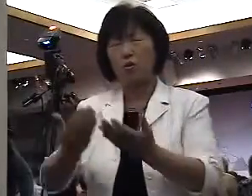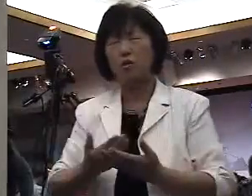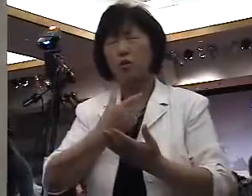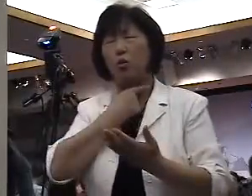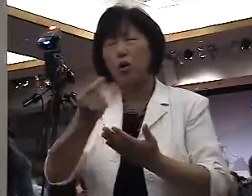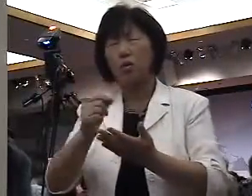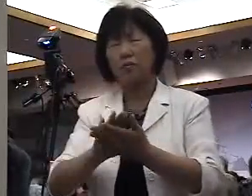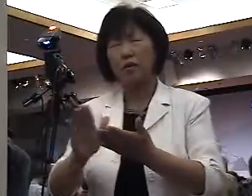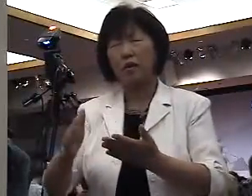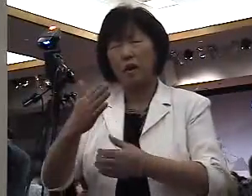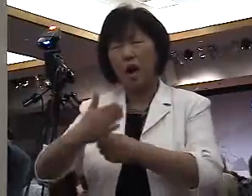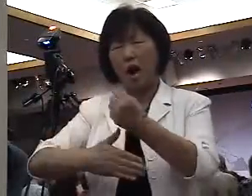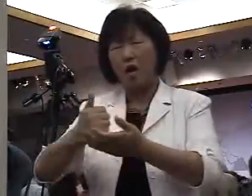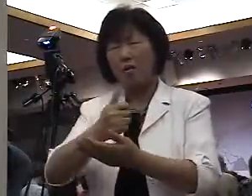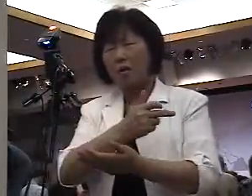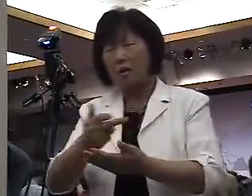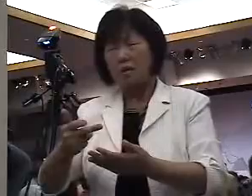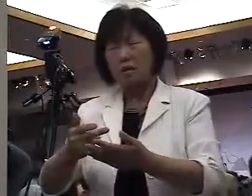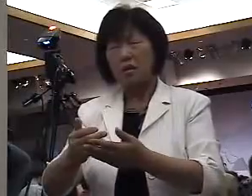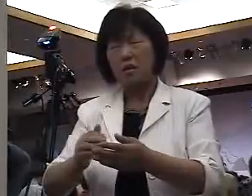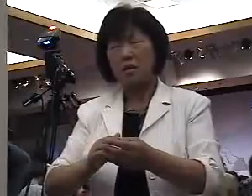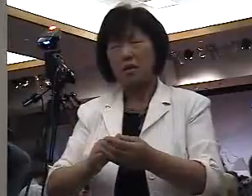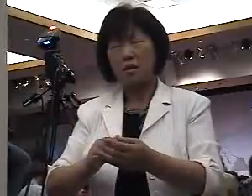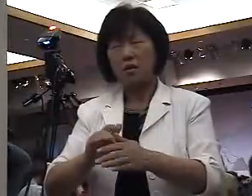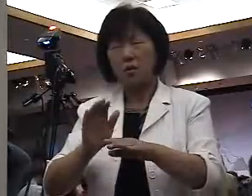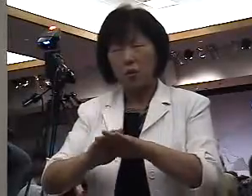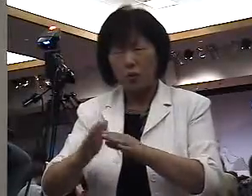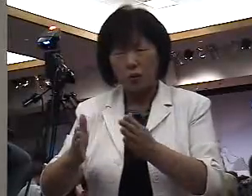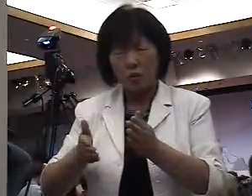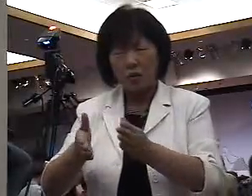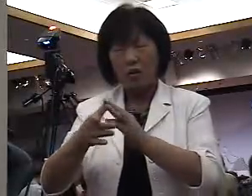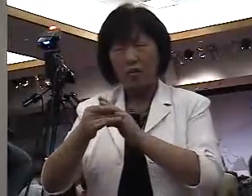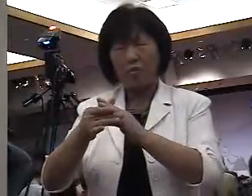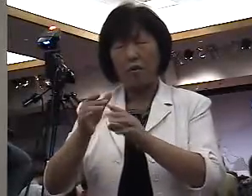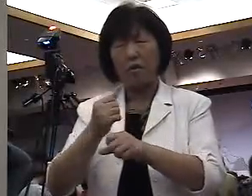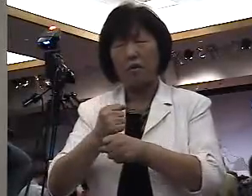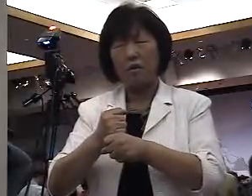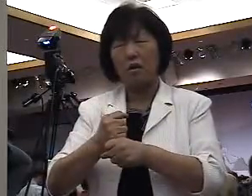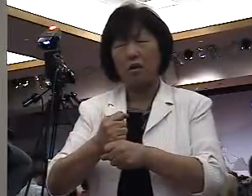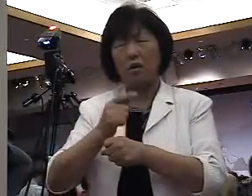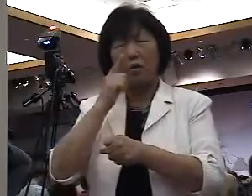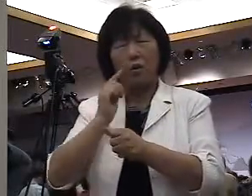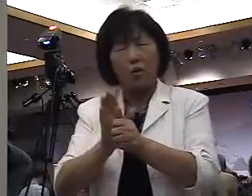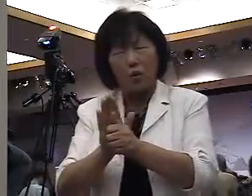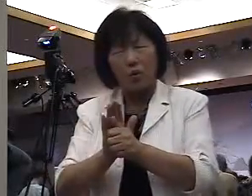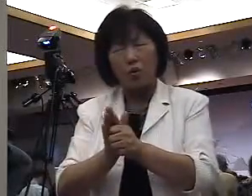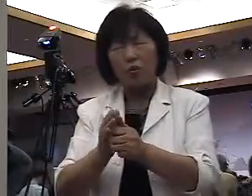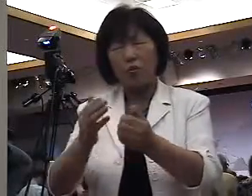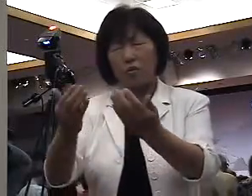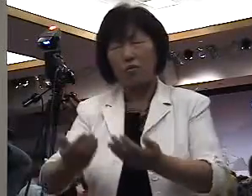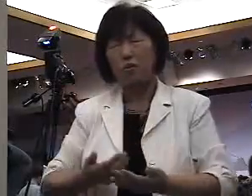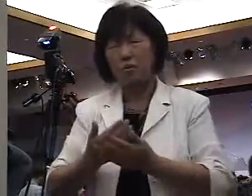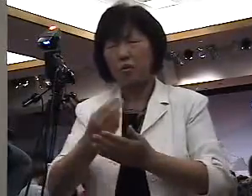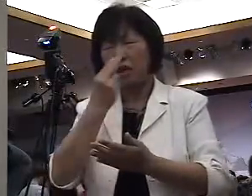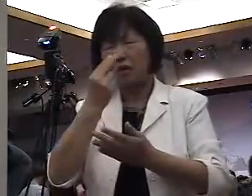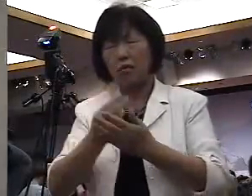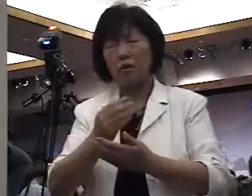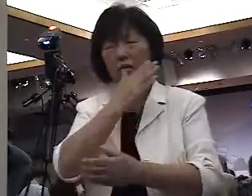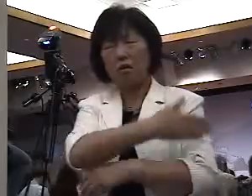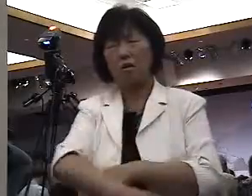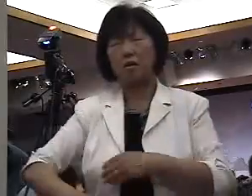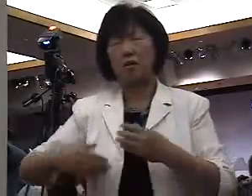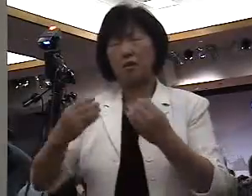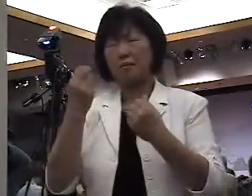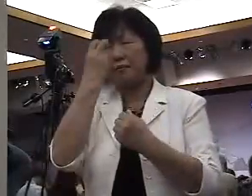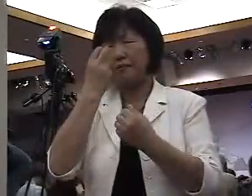원합니다. 아멘. 하나님의 특별하신 능력의 손길이 함께 하시어 위로와 긍휼을 베풀어 주시고 생명과 건강을